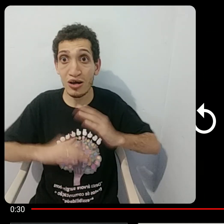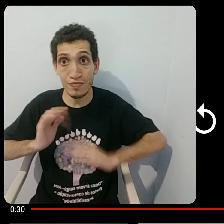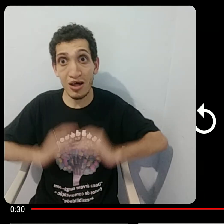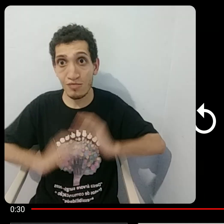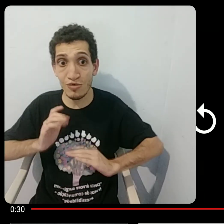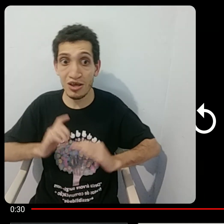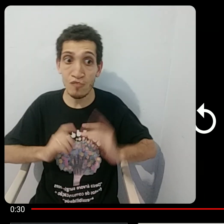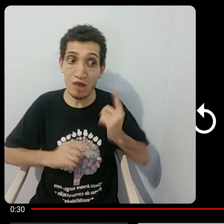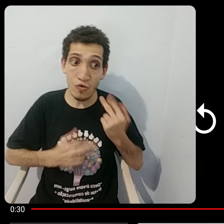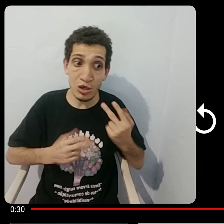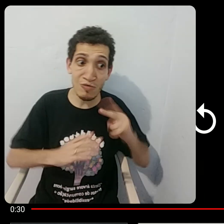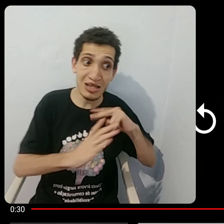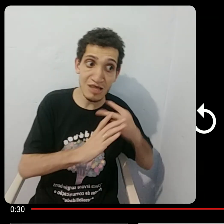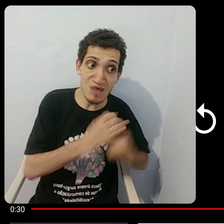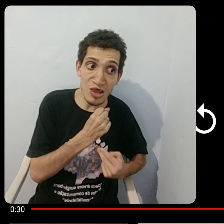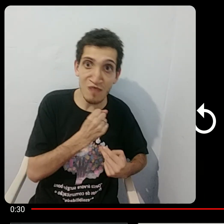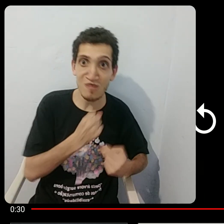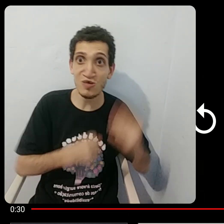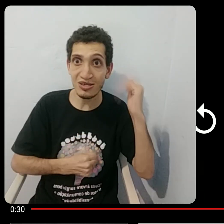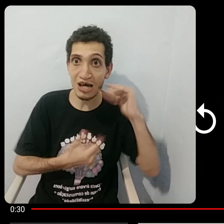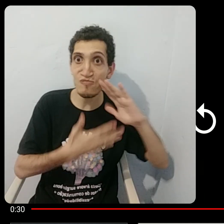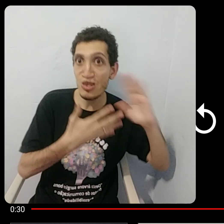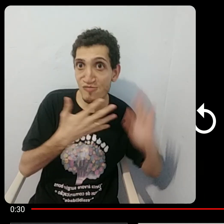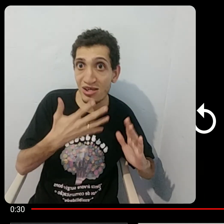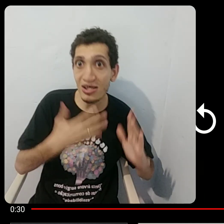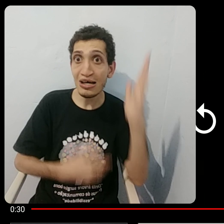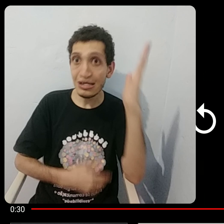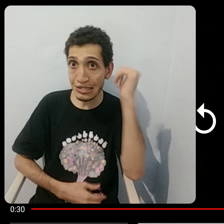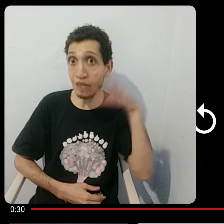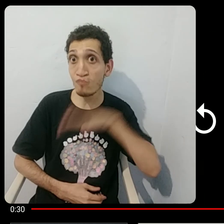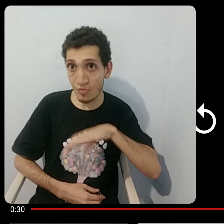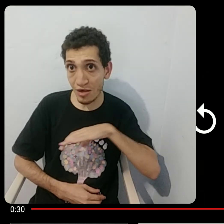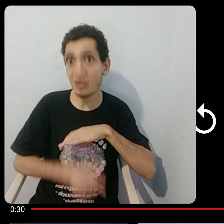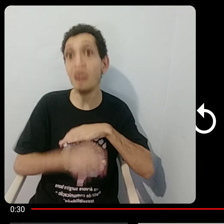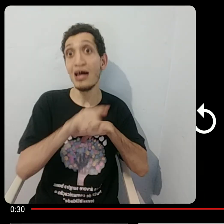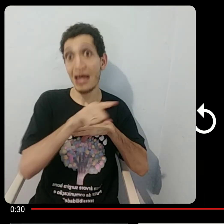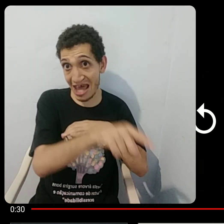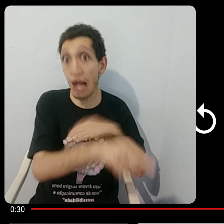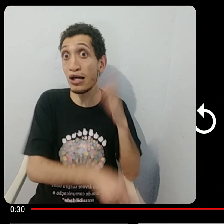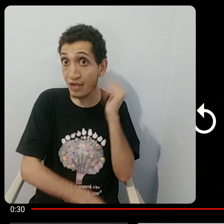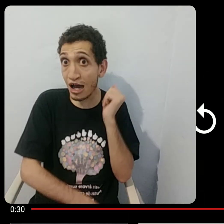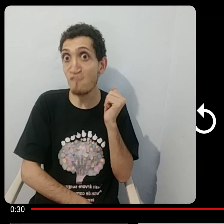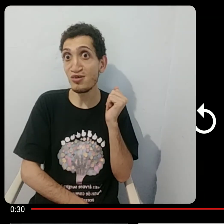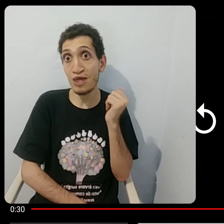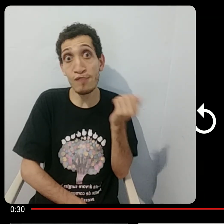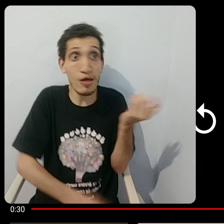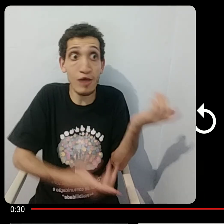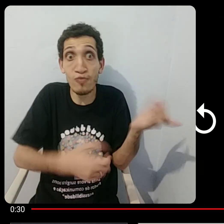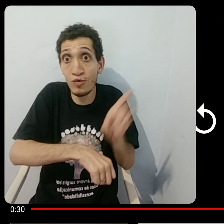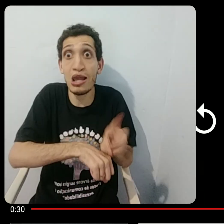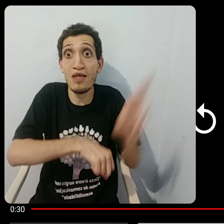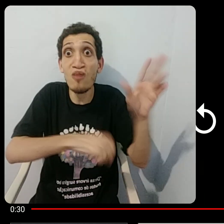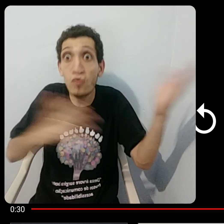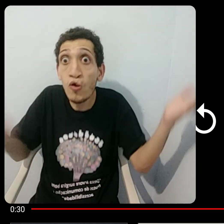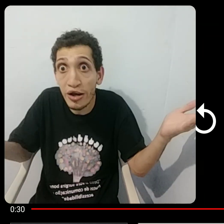né? Porque uma coisa é você ser bilíngue, você sabe Libras e sabe português. Ela sabe, né? Ela é doutora,